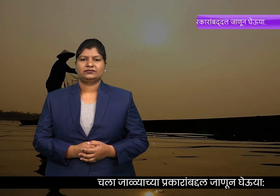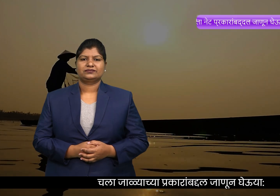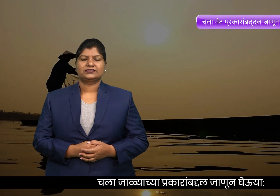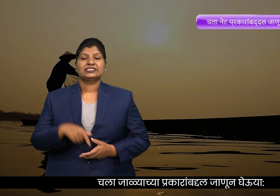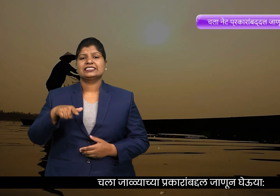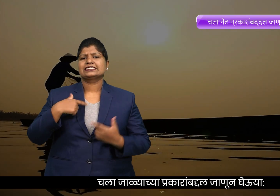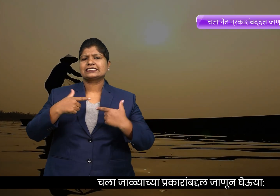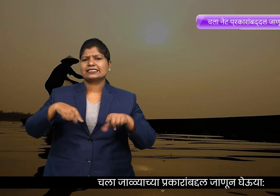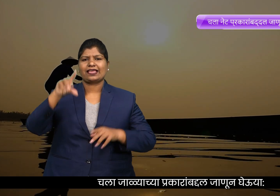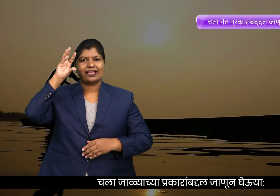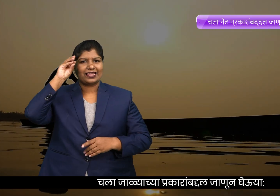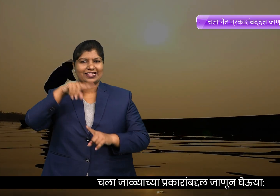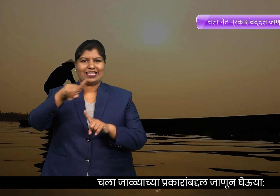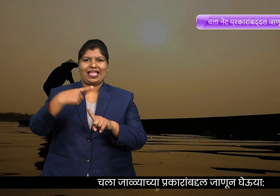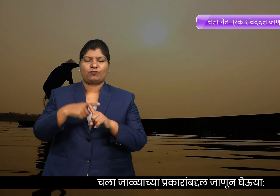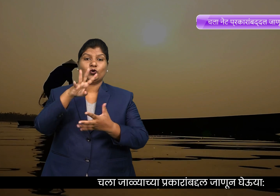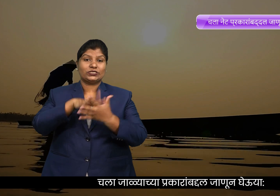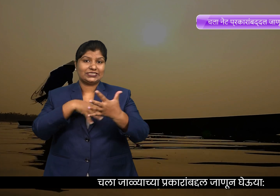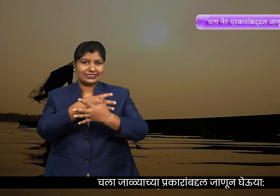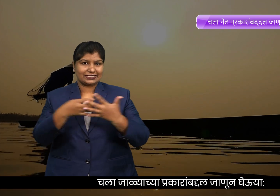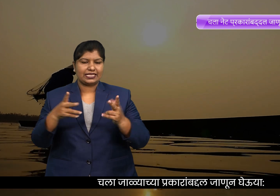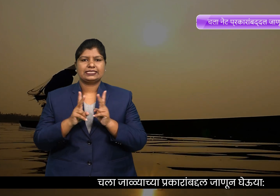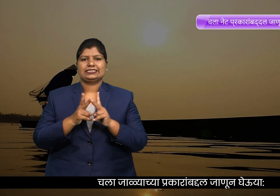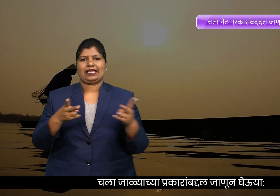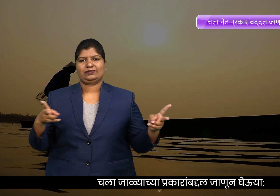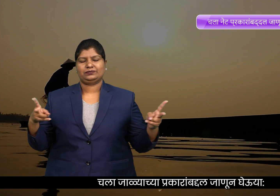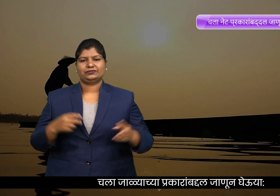चला जवळच्या प्रकाराबद्दल जाणून घेऊया.